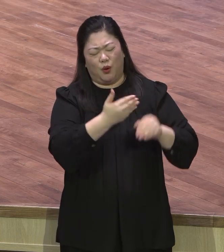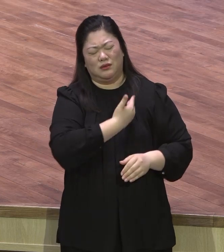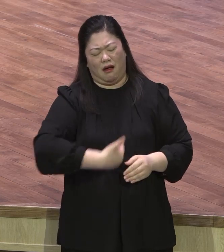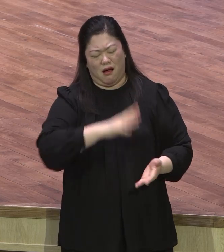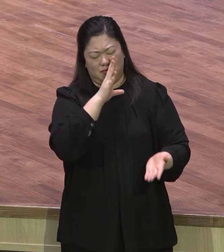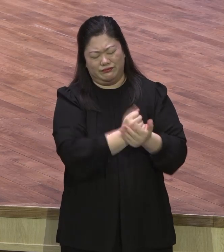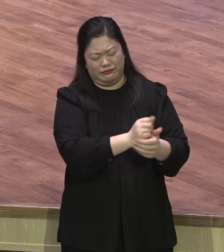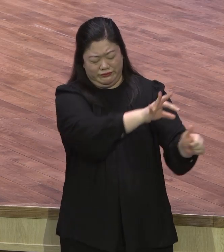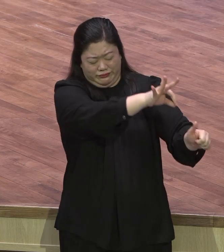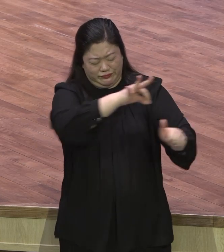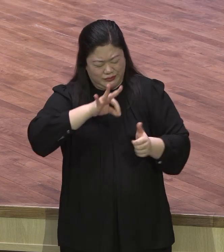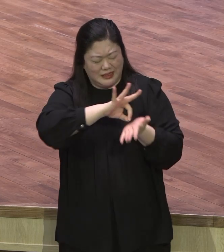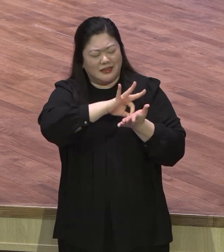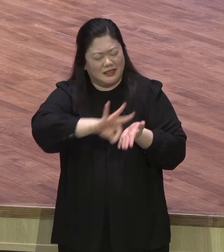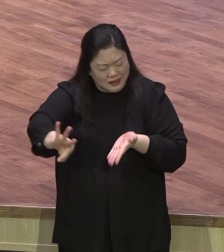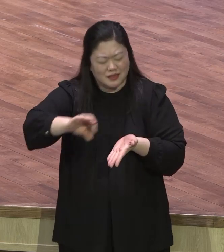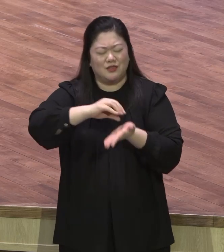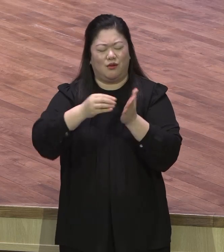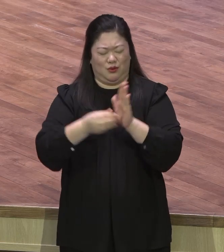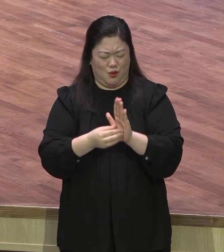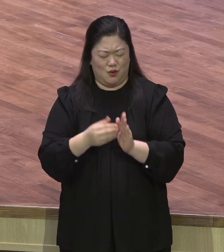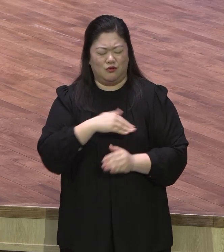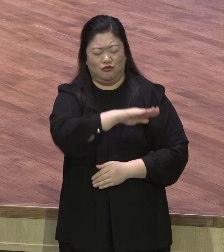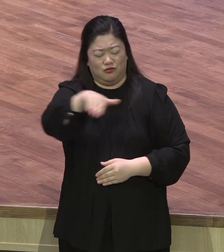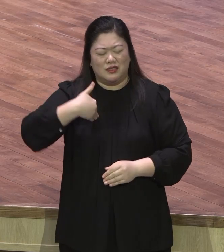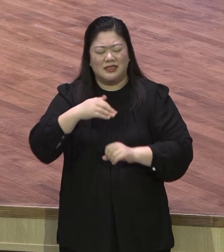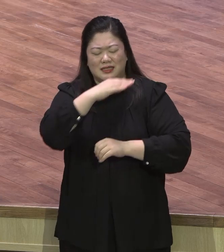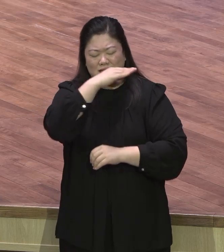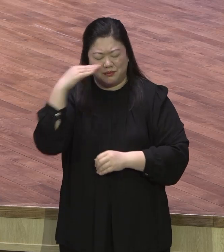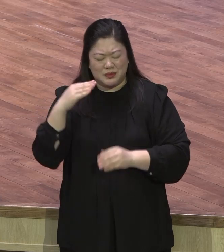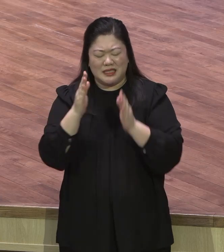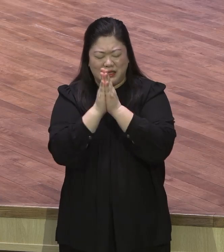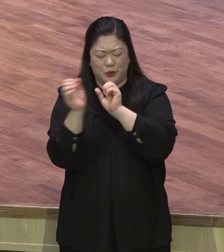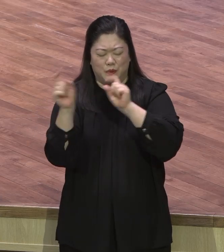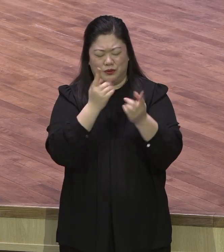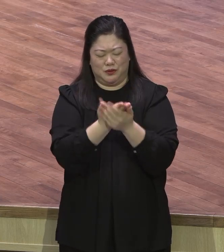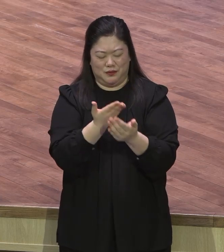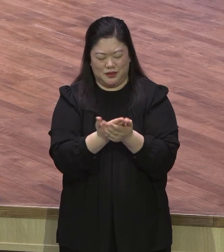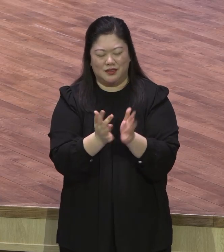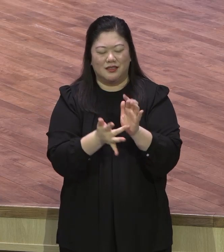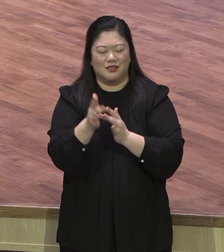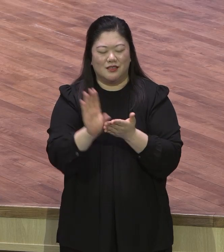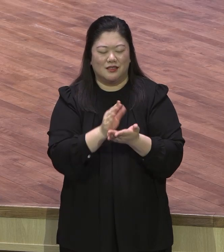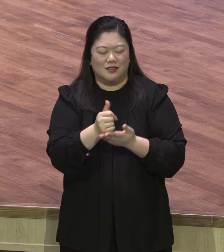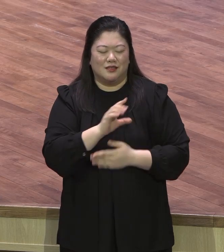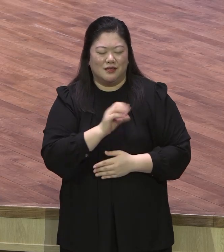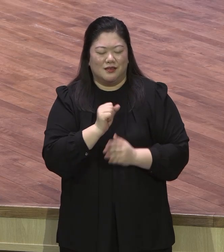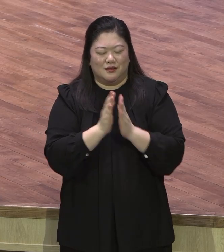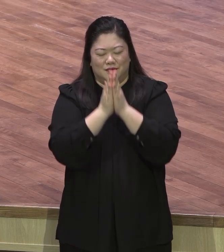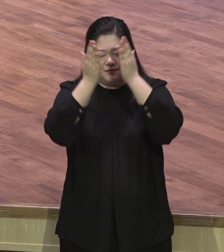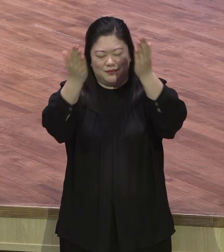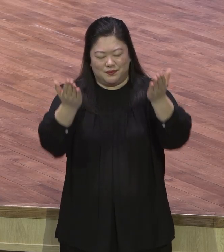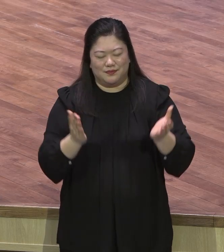새롭게 변화되는 기도의 사람들이 되게 도와주옵사사 예수님을 받들어 기도합니다